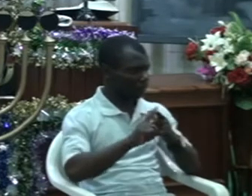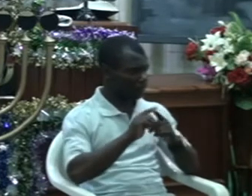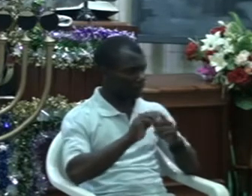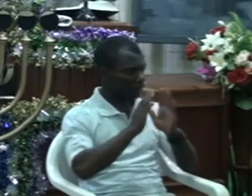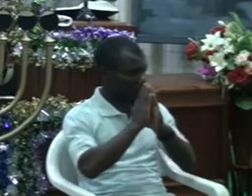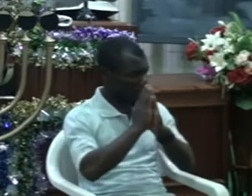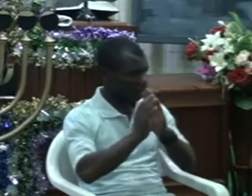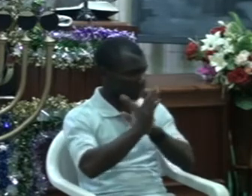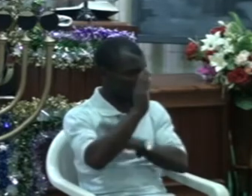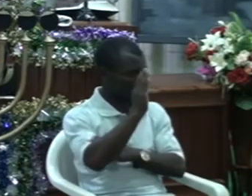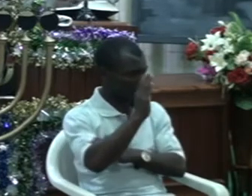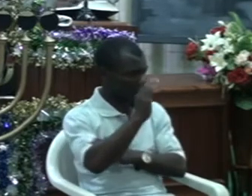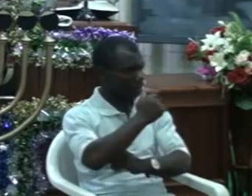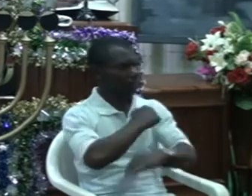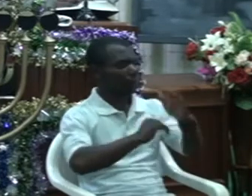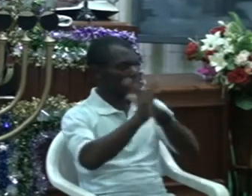ils ont commencé à prier Dieu.